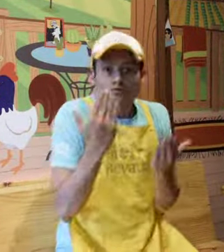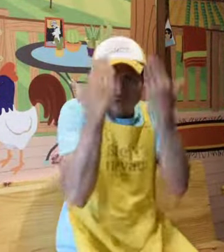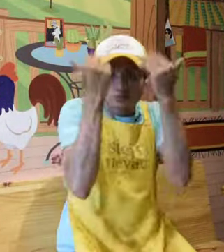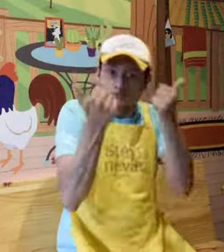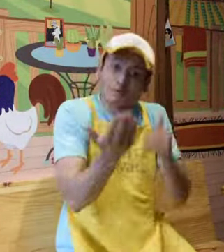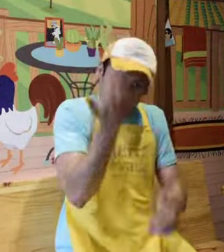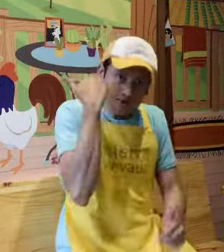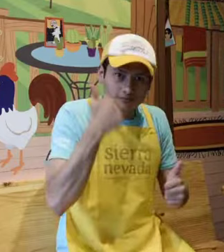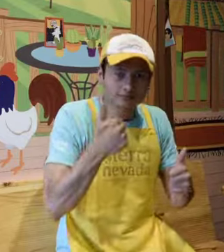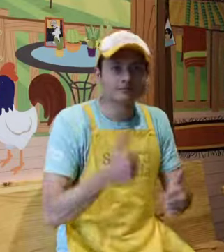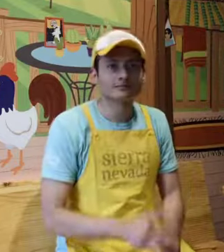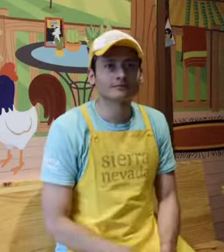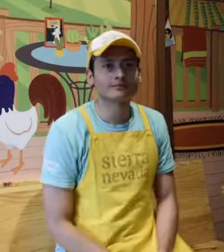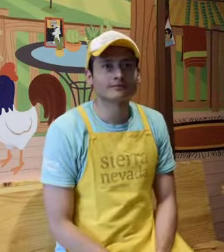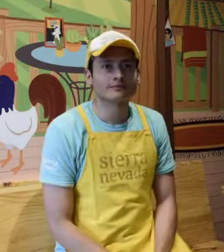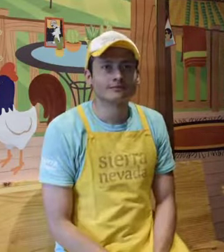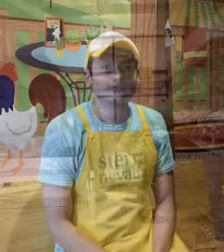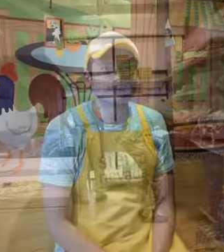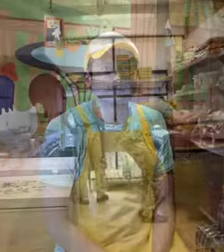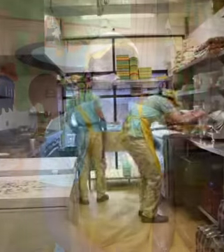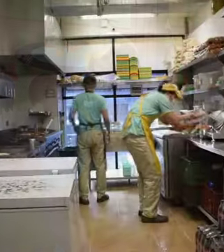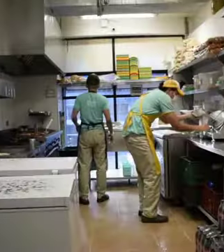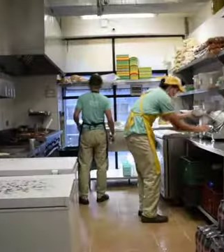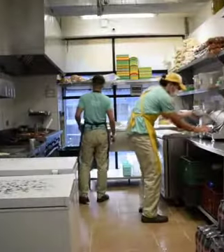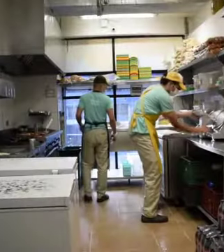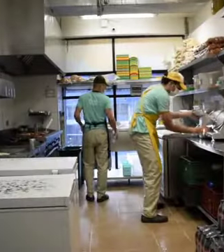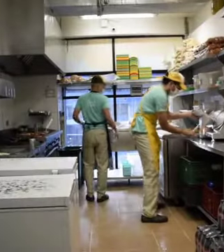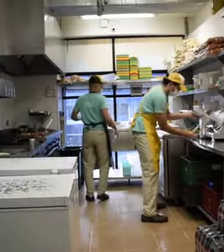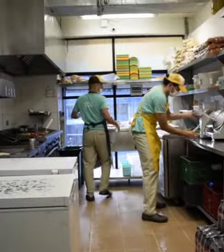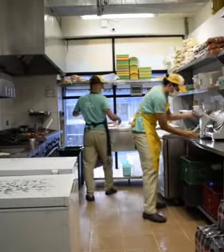Servicio Público de Empleo porque me animaron a seguir un proceso.